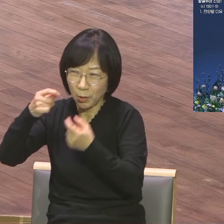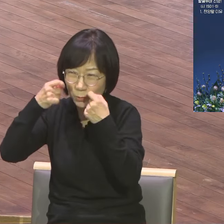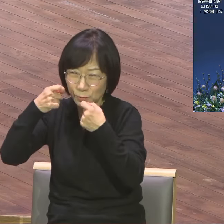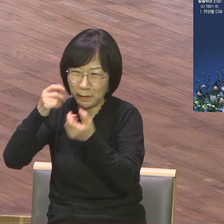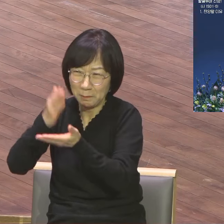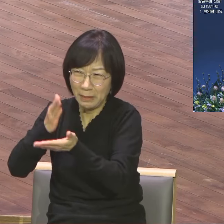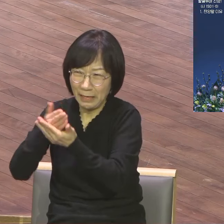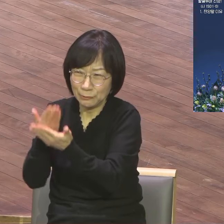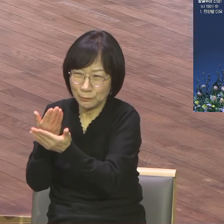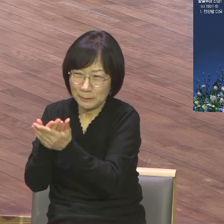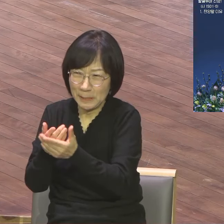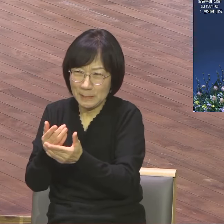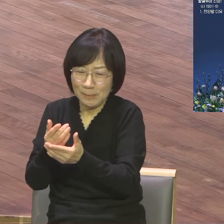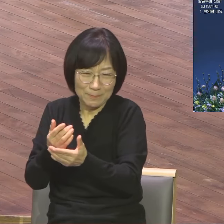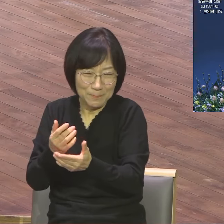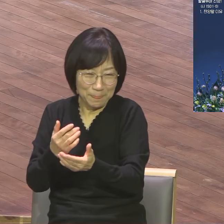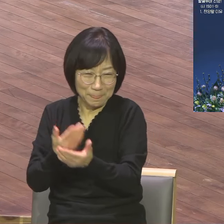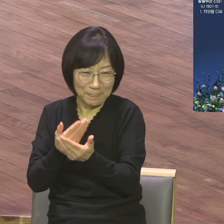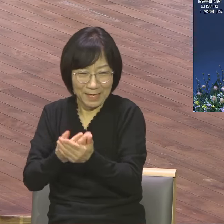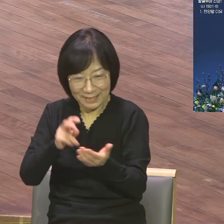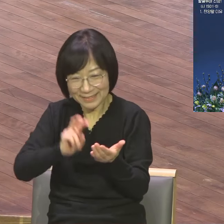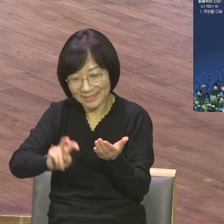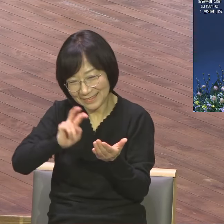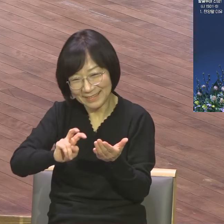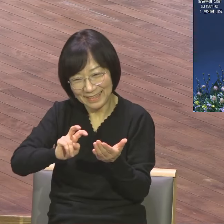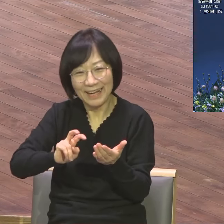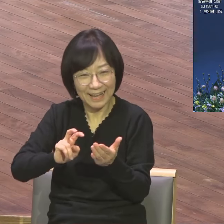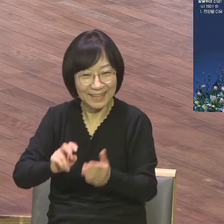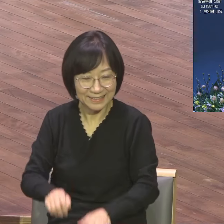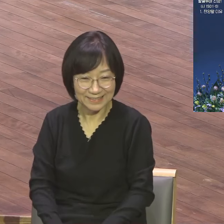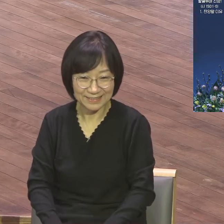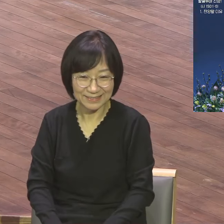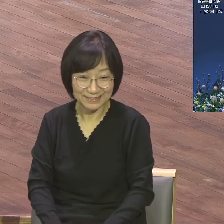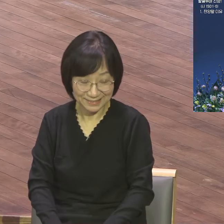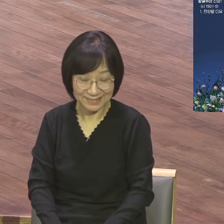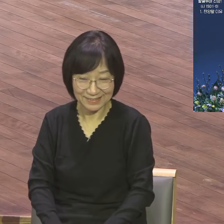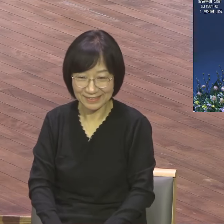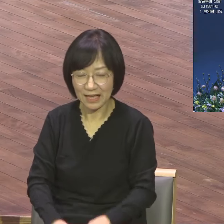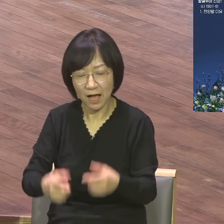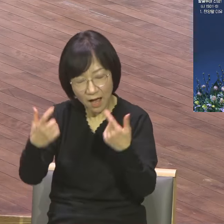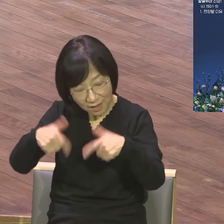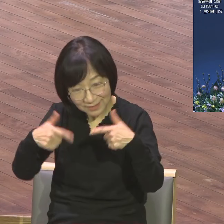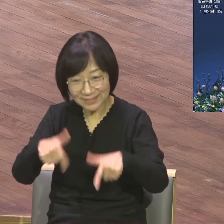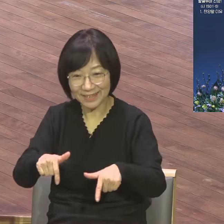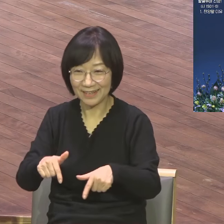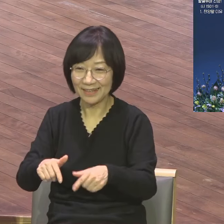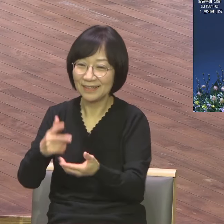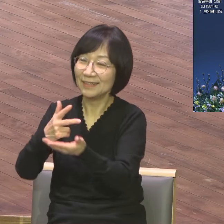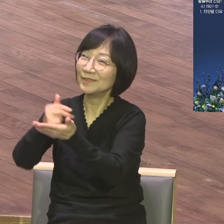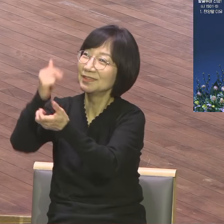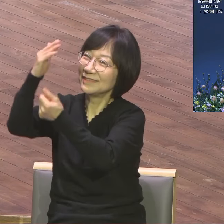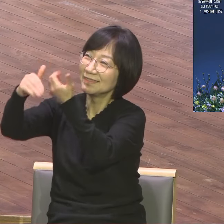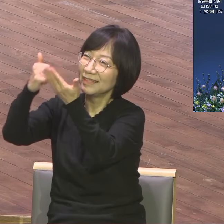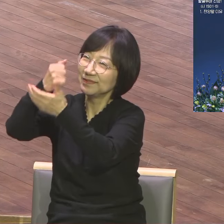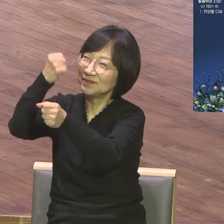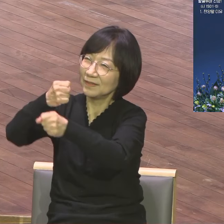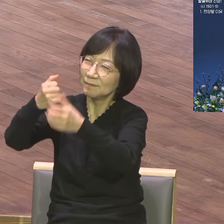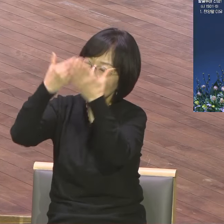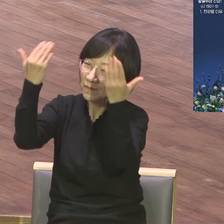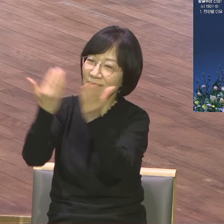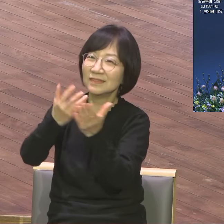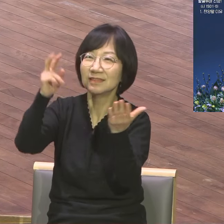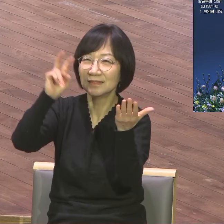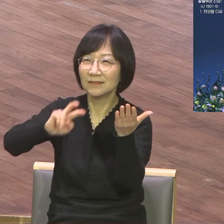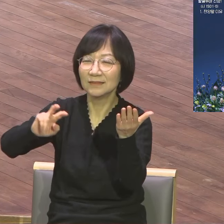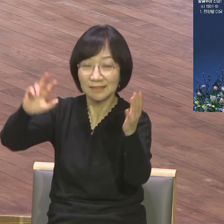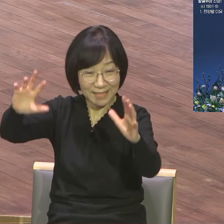눈물 안 흘릴 겁니다. 막 참지 않으면 안 돼. 이 찬송이 샥 주 하나님 지으신 모든 세계 얼마나